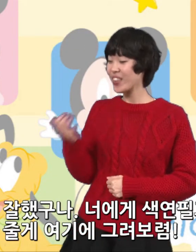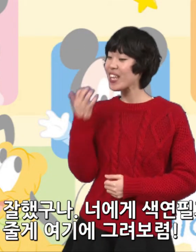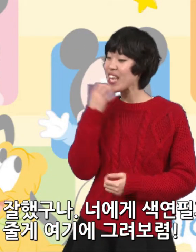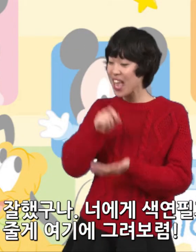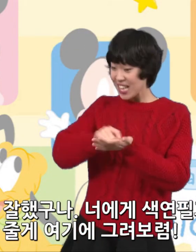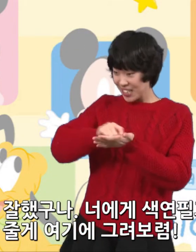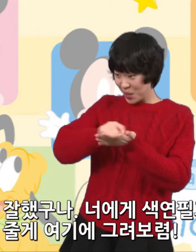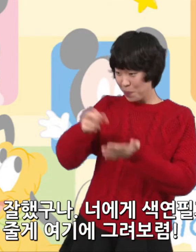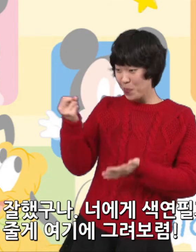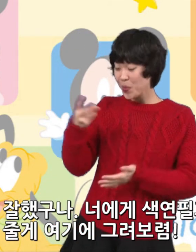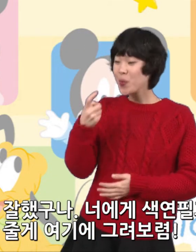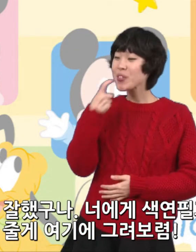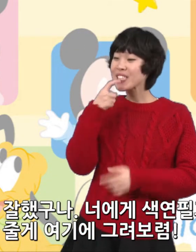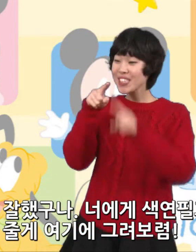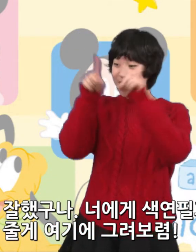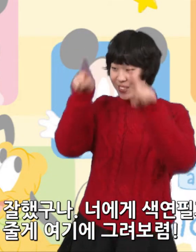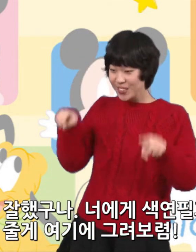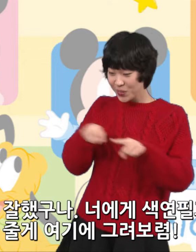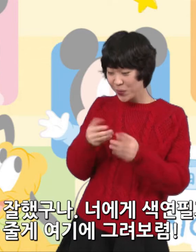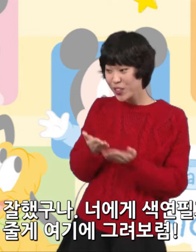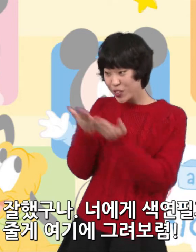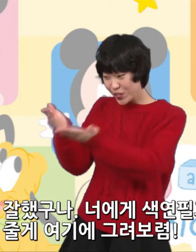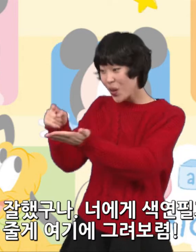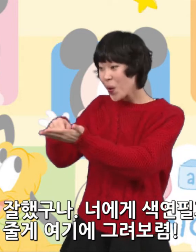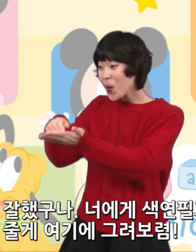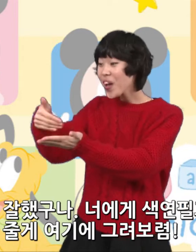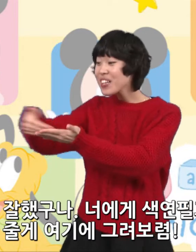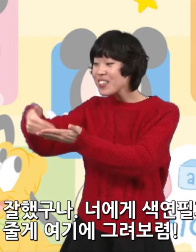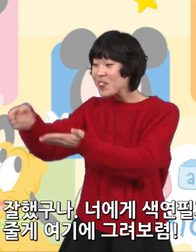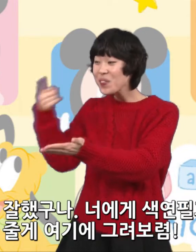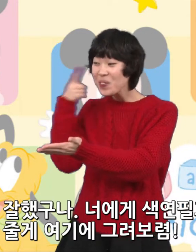너에게 색연필과 종이를 선물로 줄게. 여기에 그려보렴.